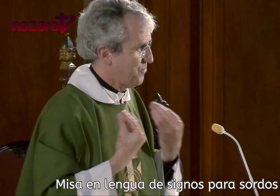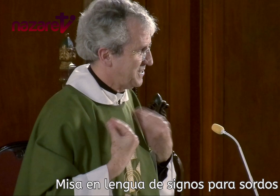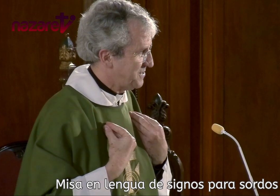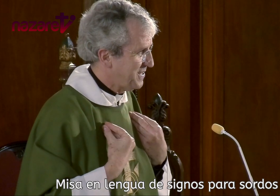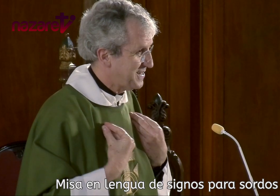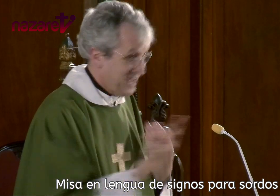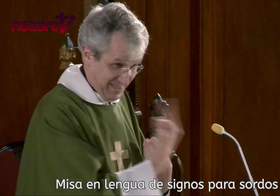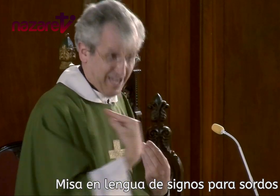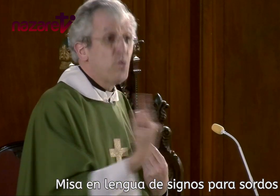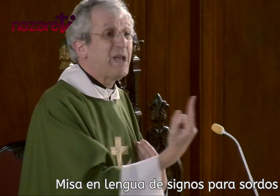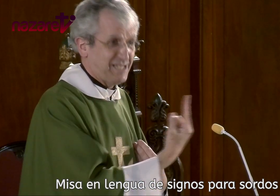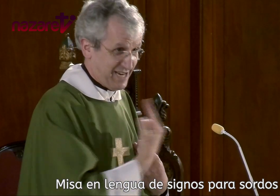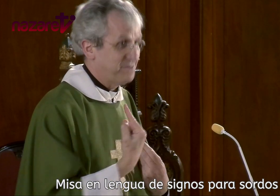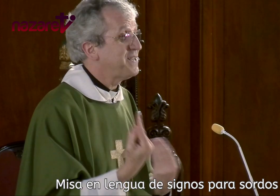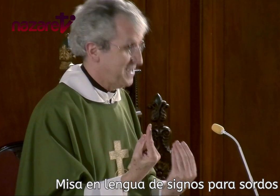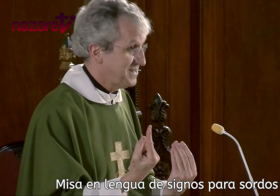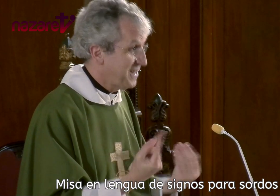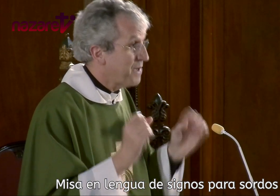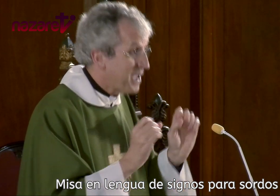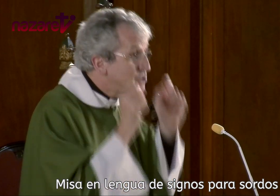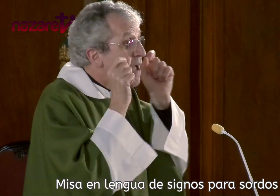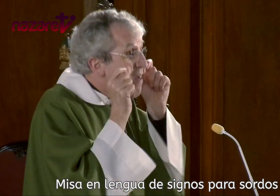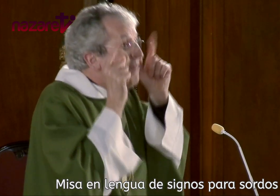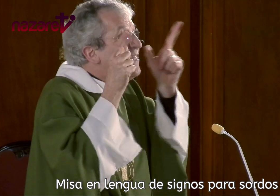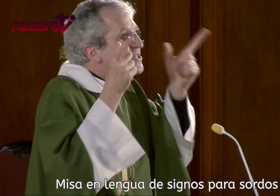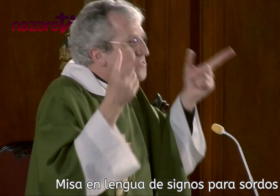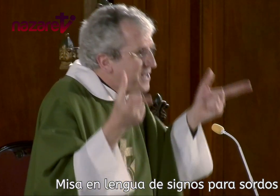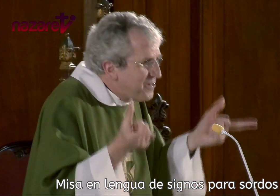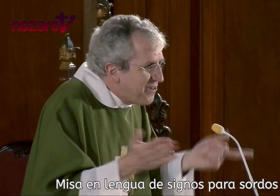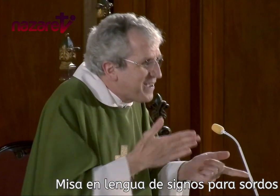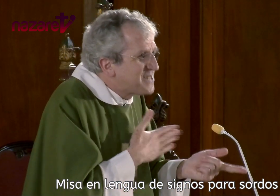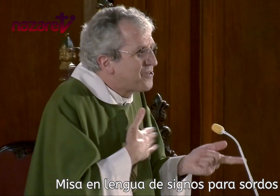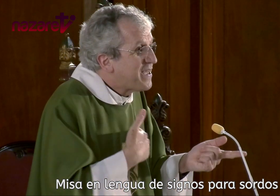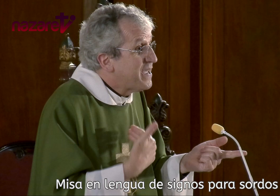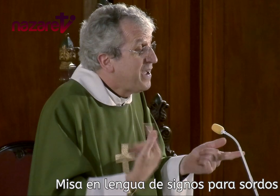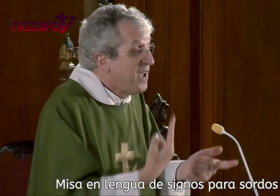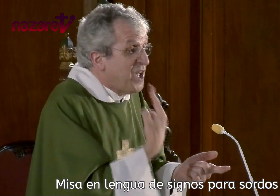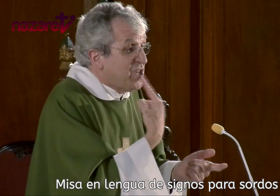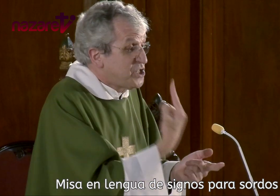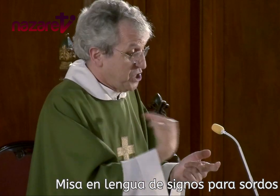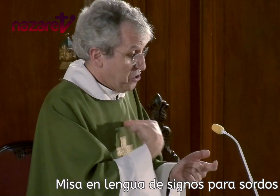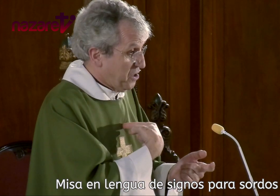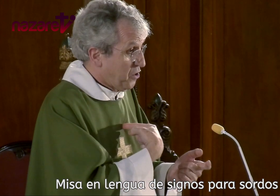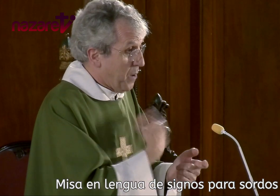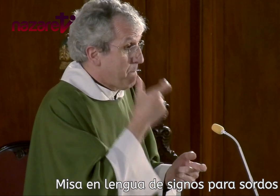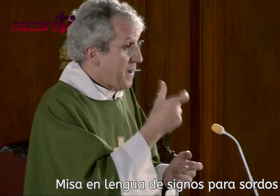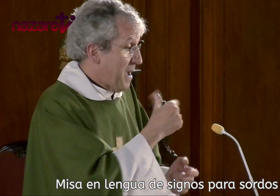vuestras vidas de nuestras vidas y que vayamos descubriendo qué es lo que quiere si yo digo palabras